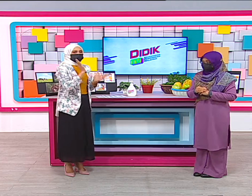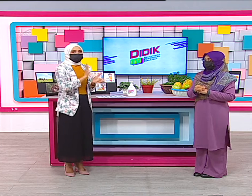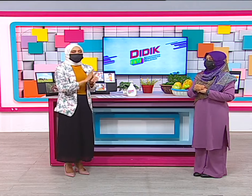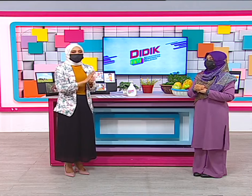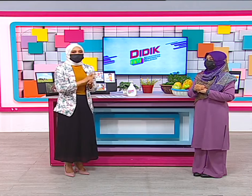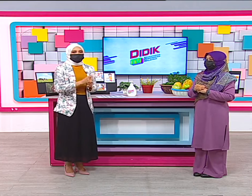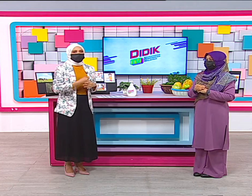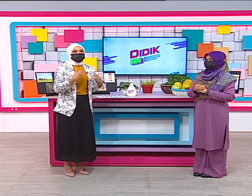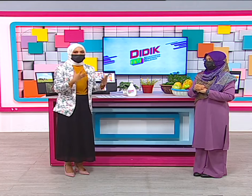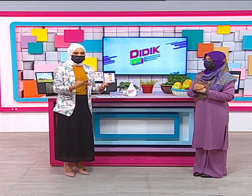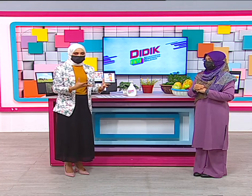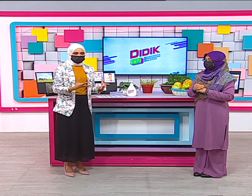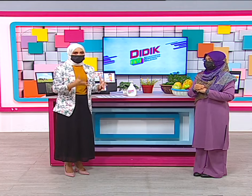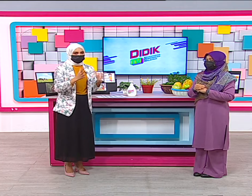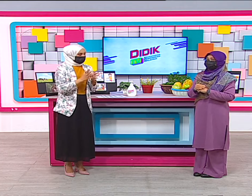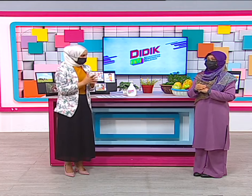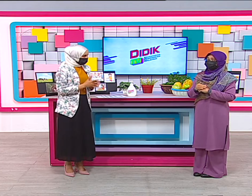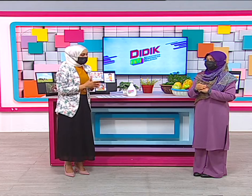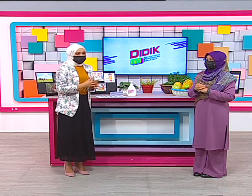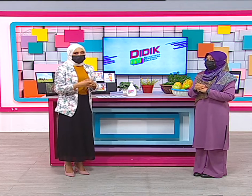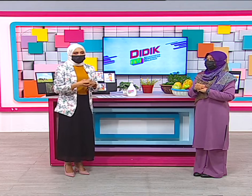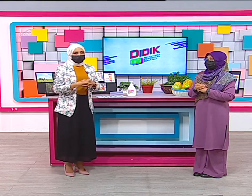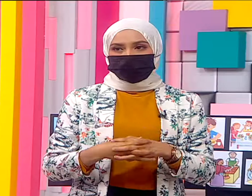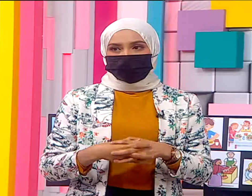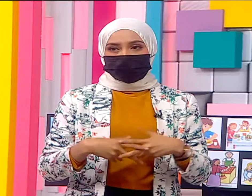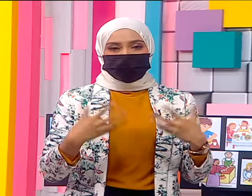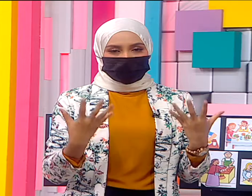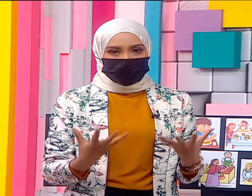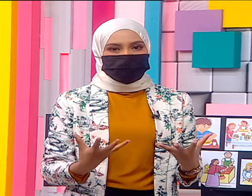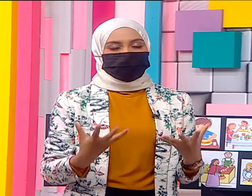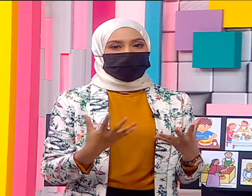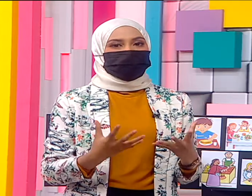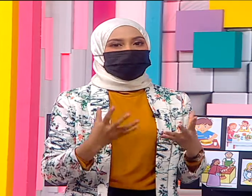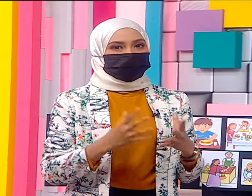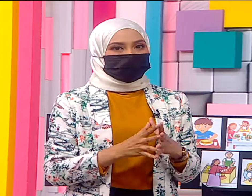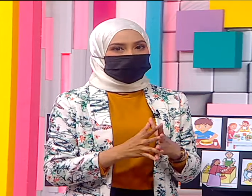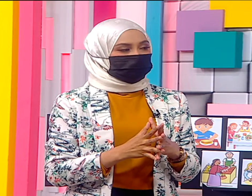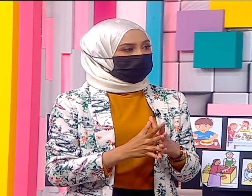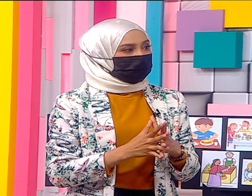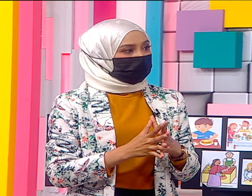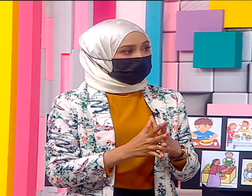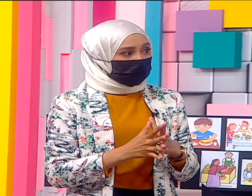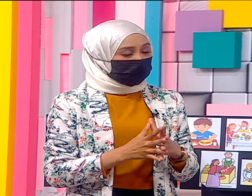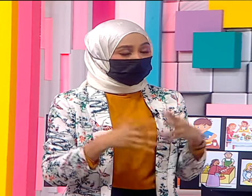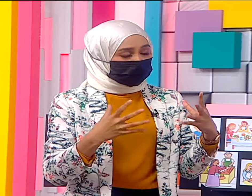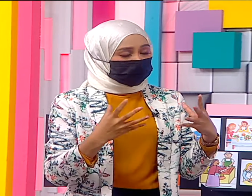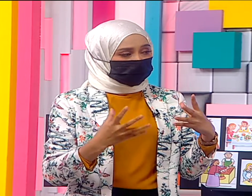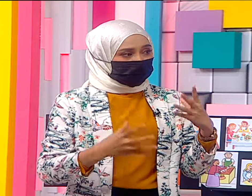dan simpankan di dalam shampo pretty ugly ini kerana murid-murid abad kepulauan khas mereka bukan sahaja amazing ahabuka saja